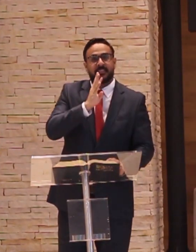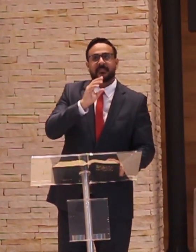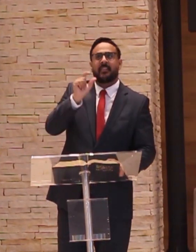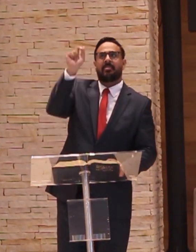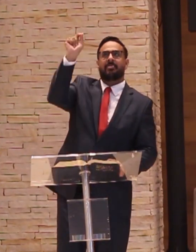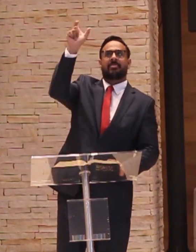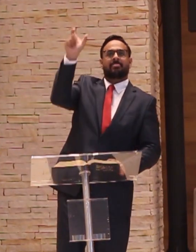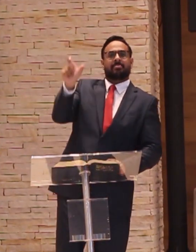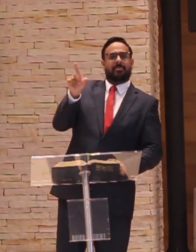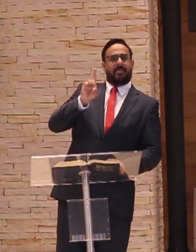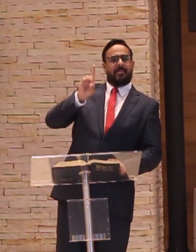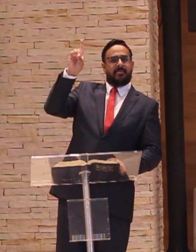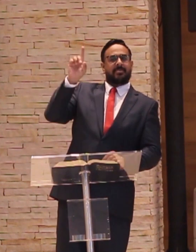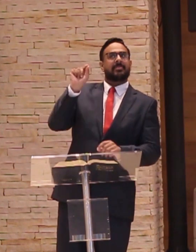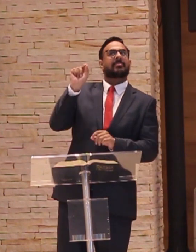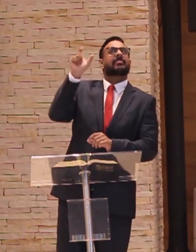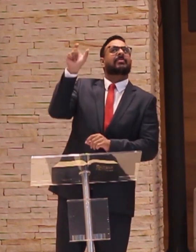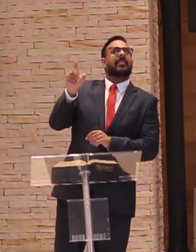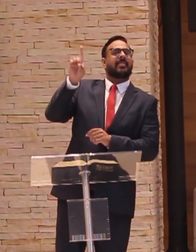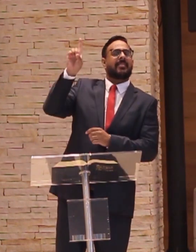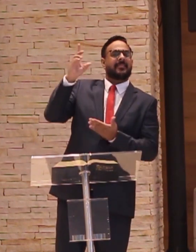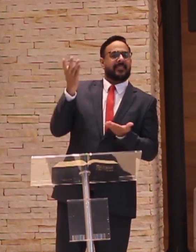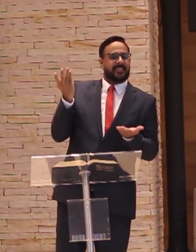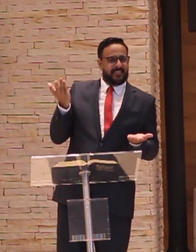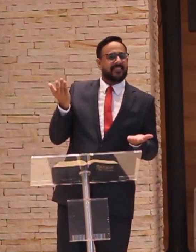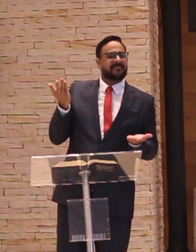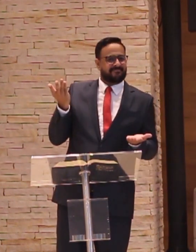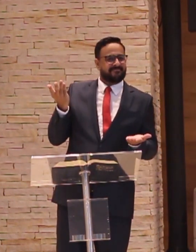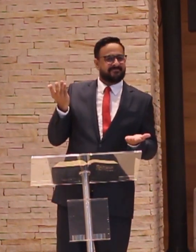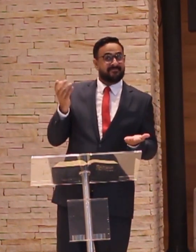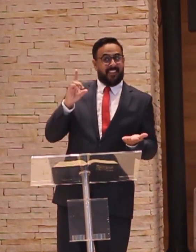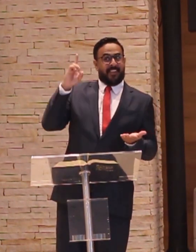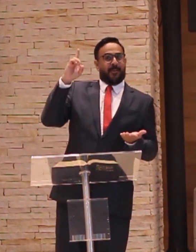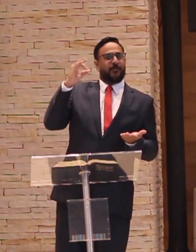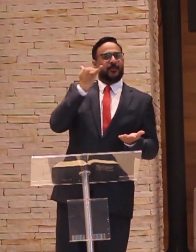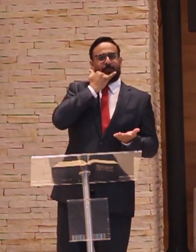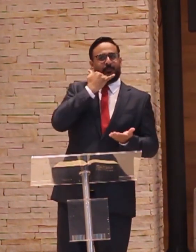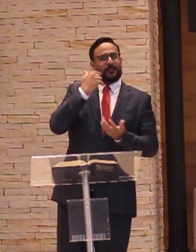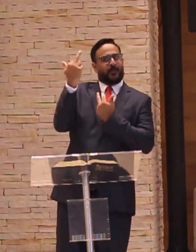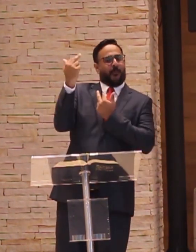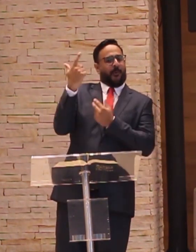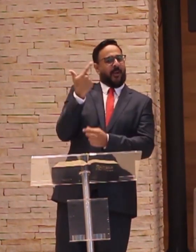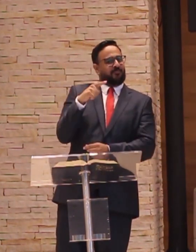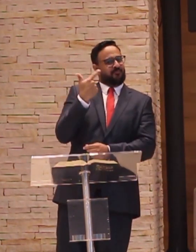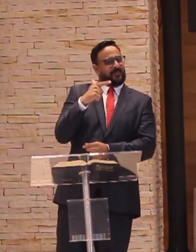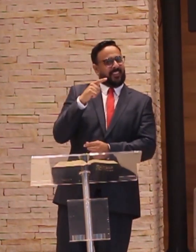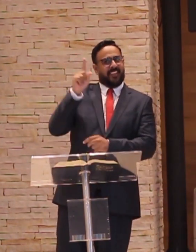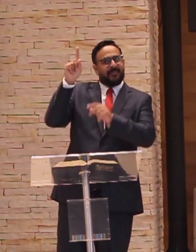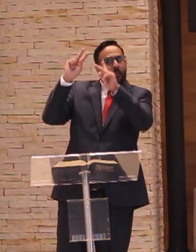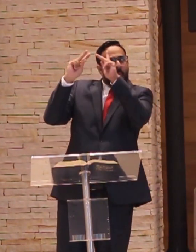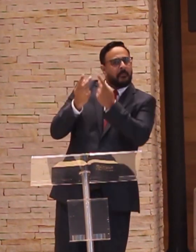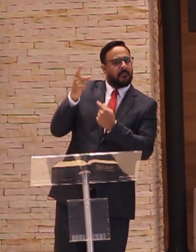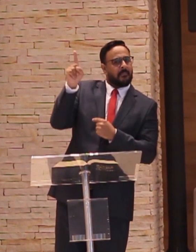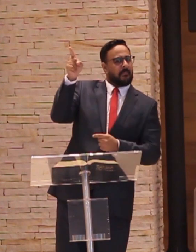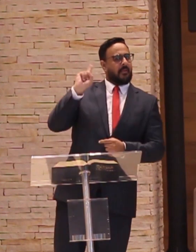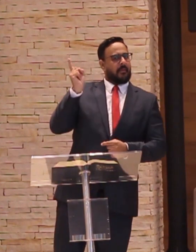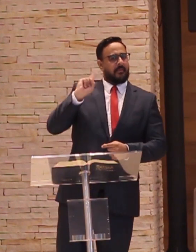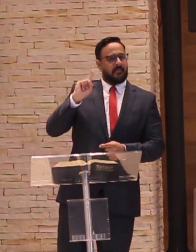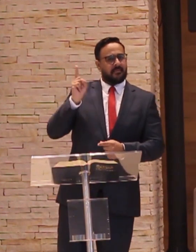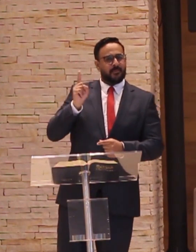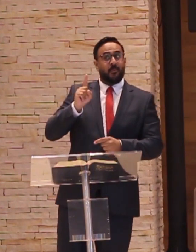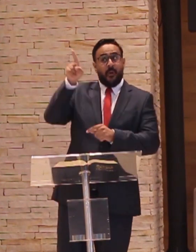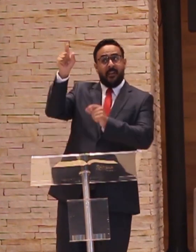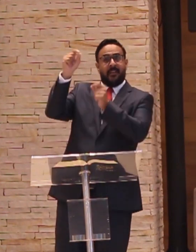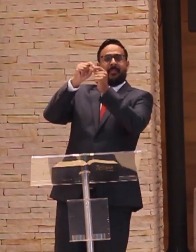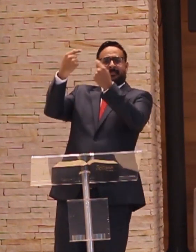ela acreditar de que Deus é o poderoso, de que Deus tem condições, de que nós seres humanos não